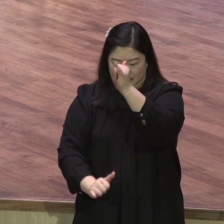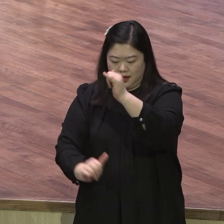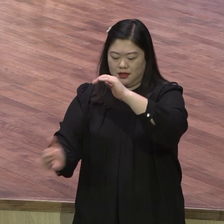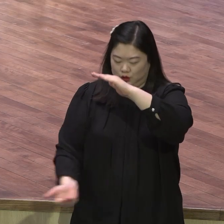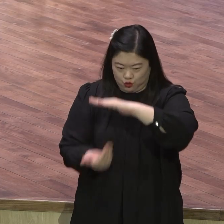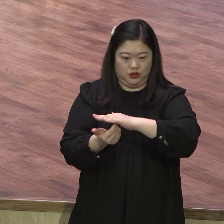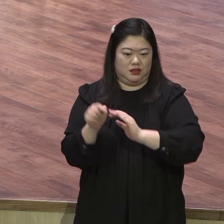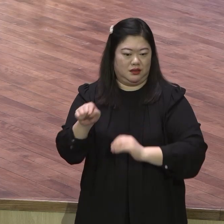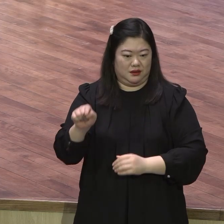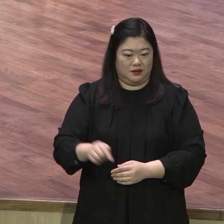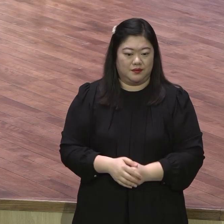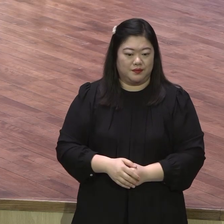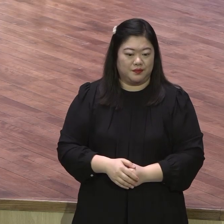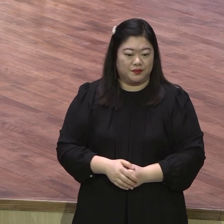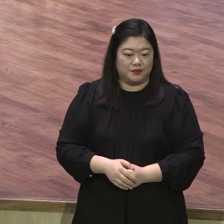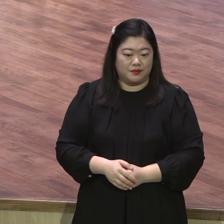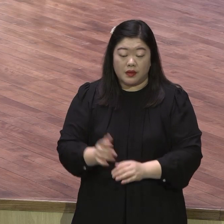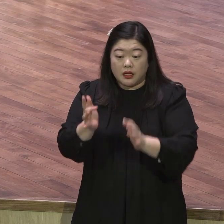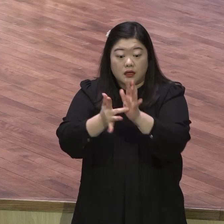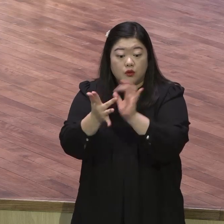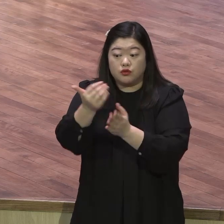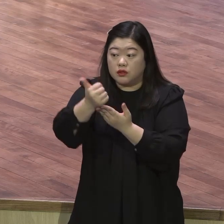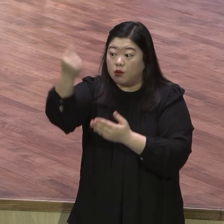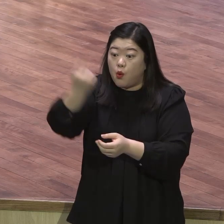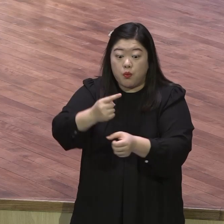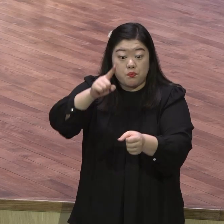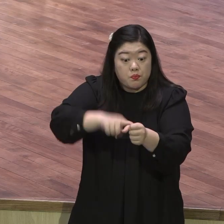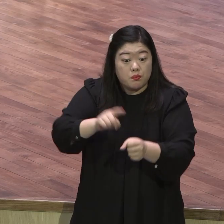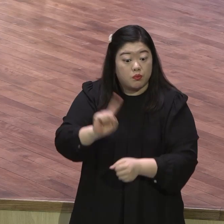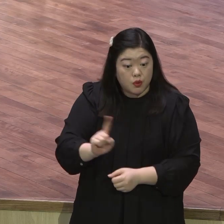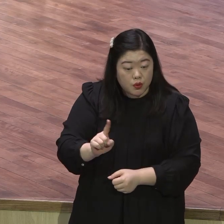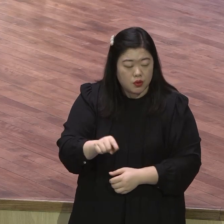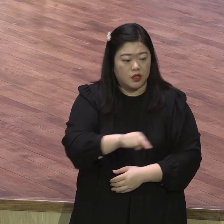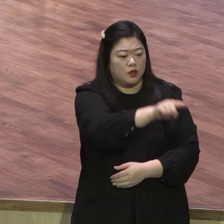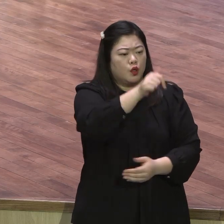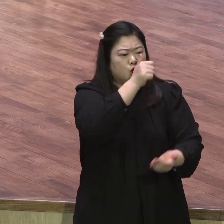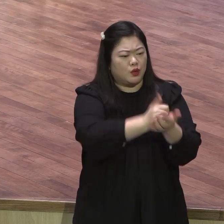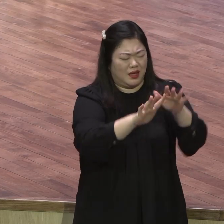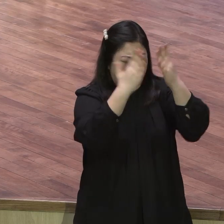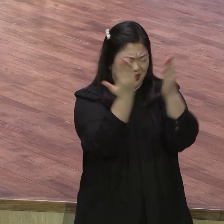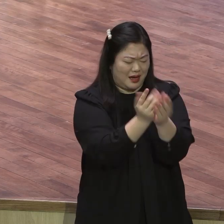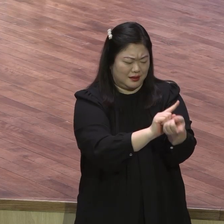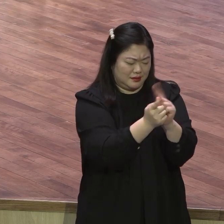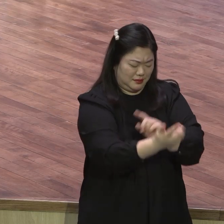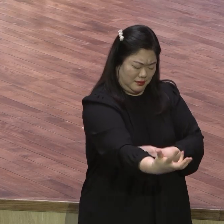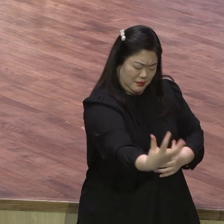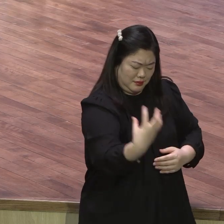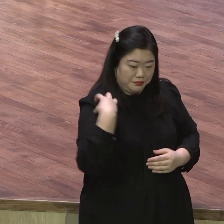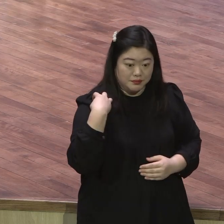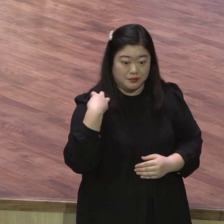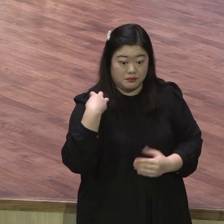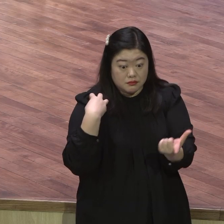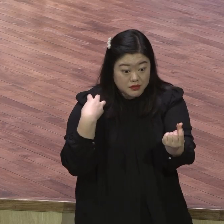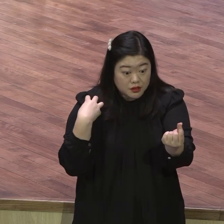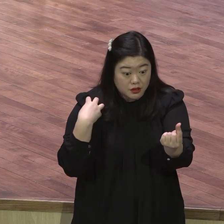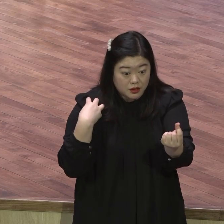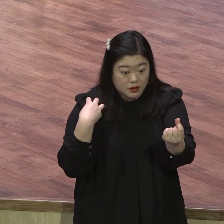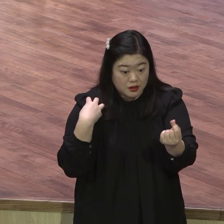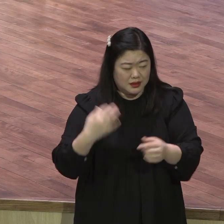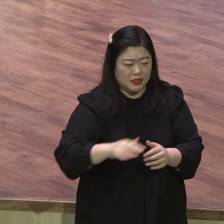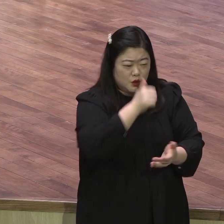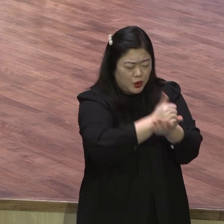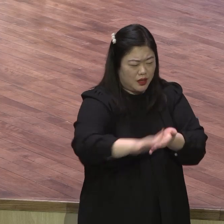예수님께서 이 땅에 오신 것은 인간의 모든 죄를 대신 지시고 구원하시기 위한 거예요. 이 구속사예요. 인류를 구원하기 이